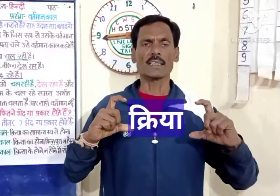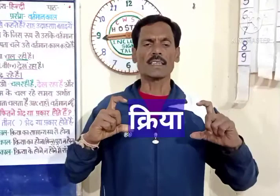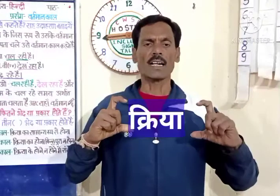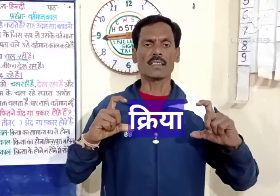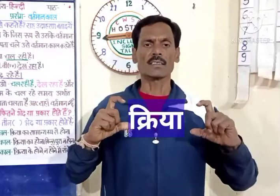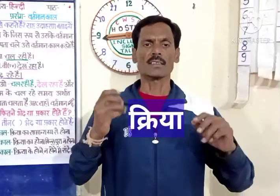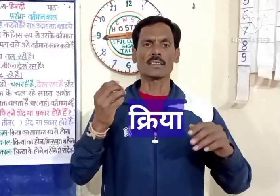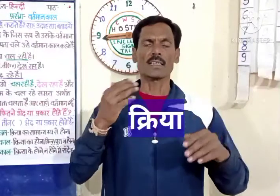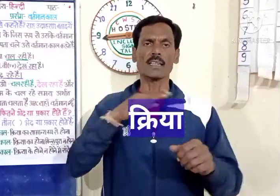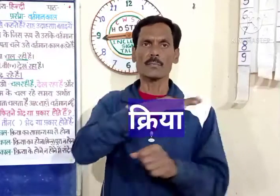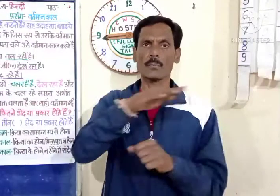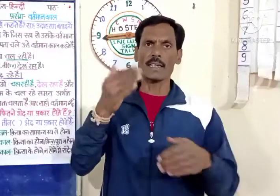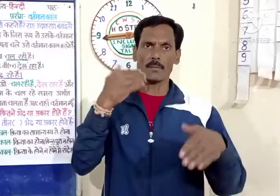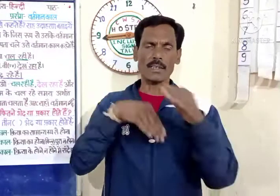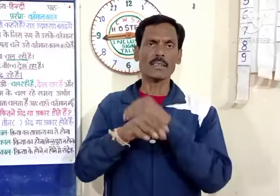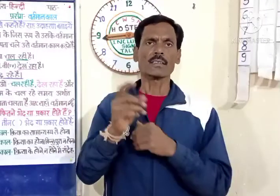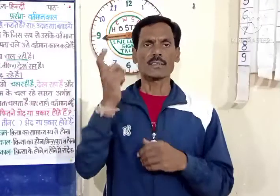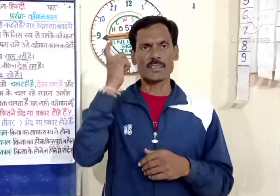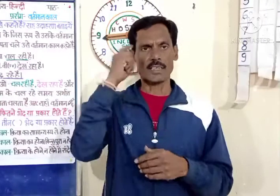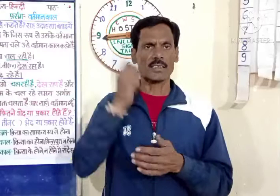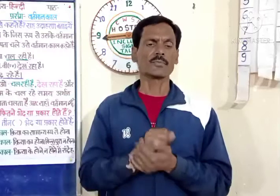क्रिया के बारे में जाना।